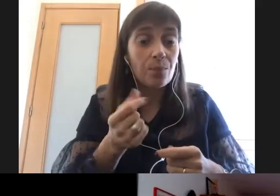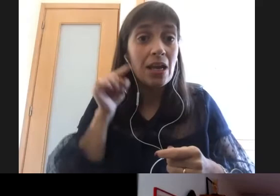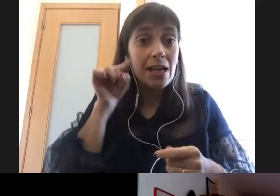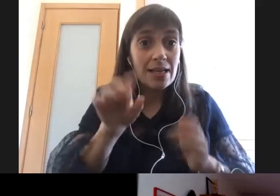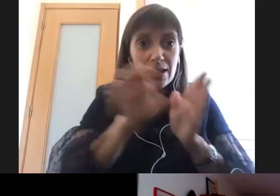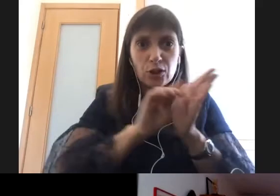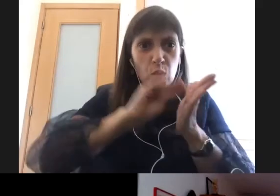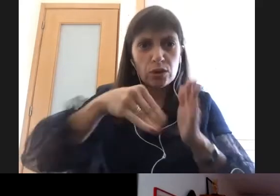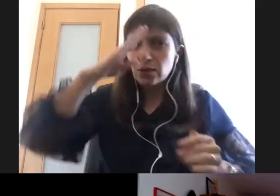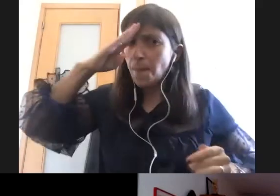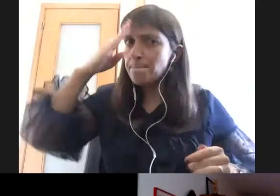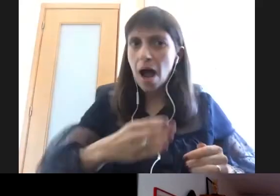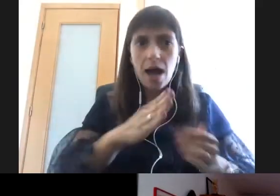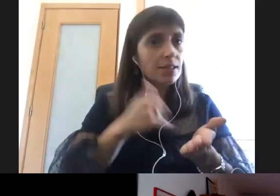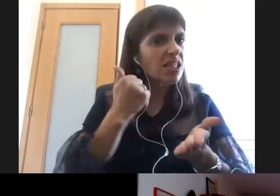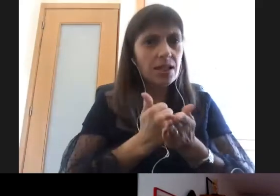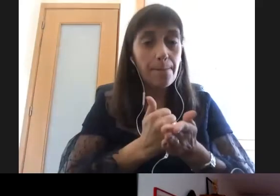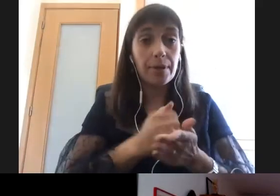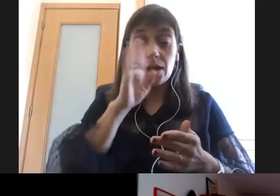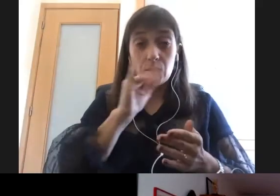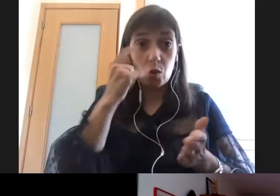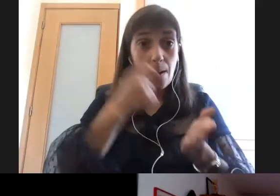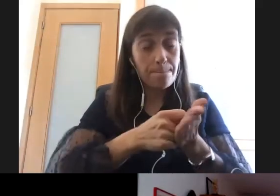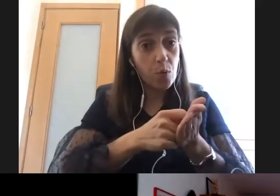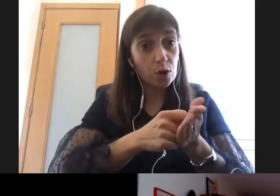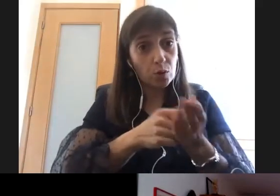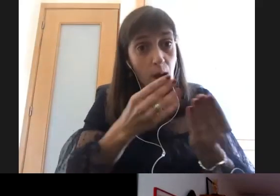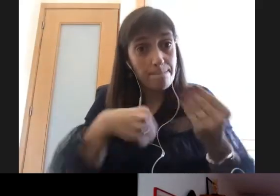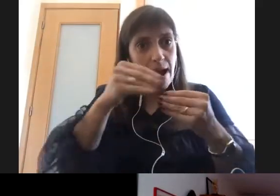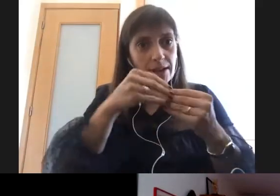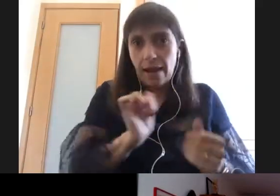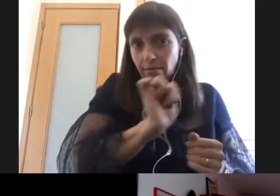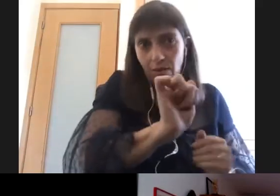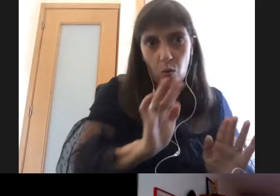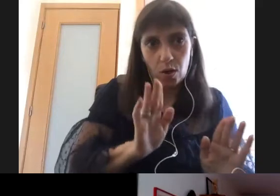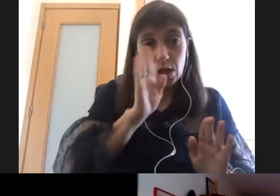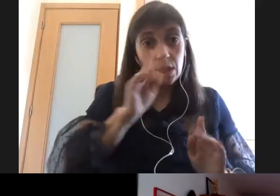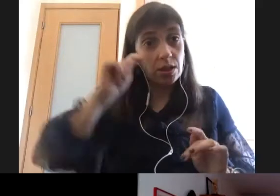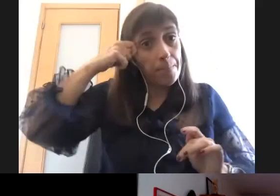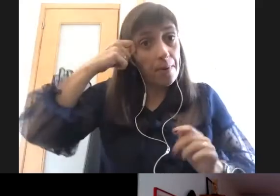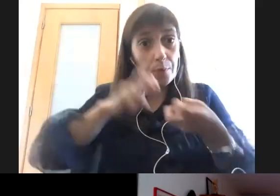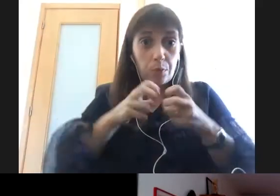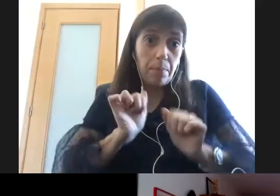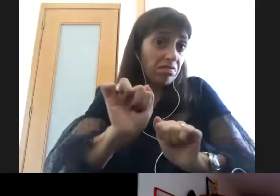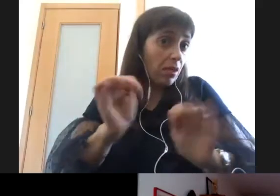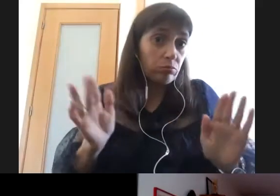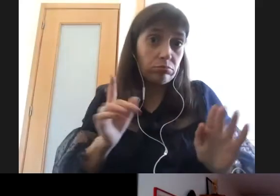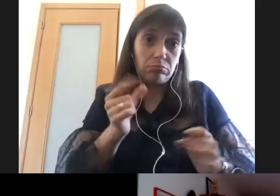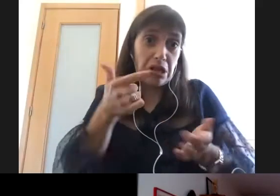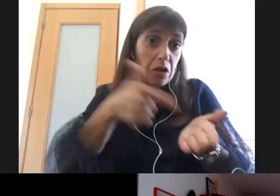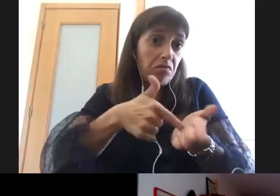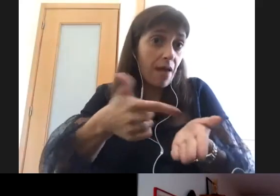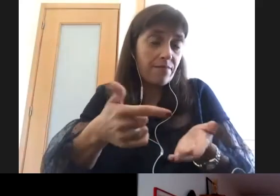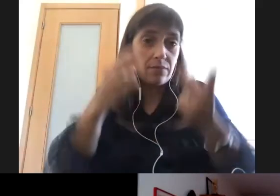cumpridos. O que você cobrasse de imposto a mais era seu, e, se você tomasse prejuízo, o problema seu se devia ao Império tanto.